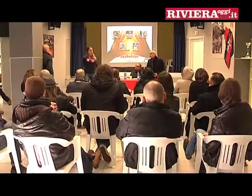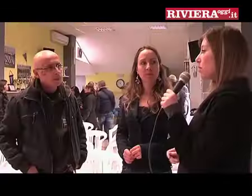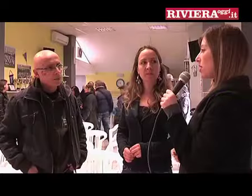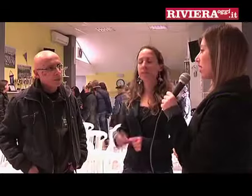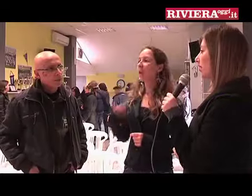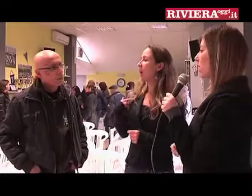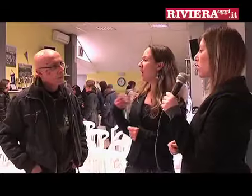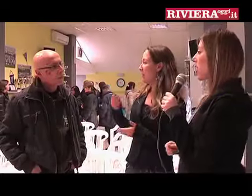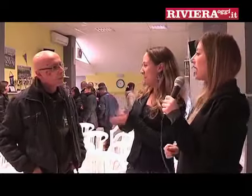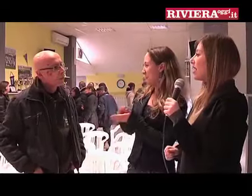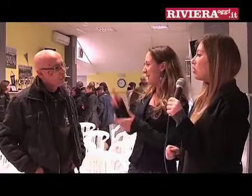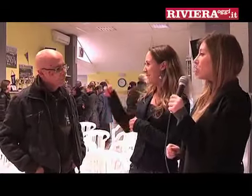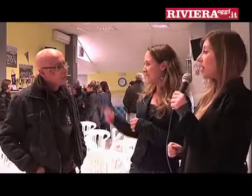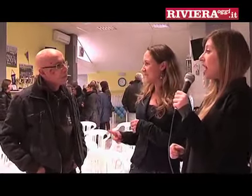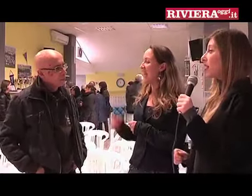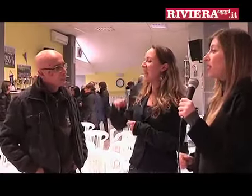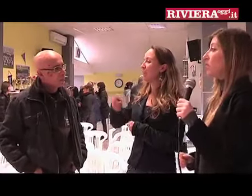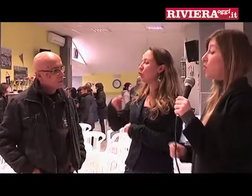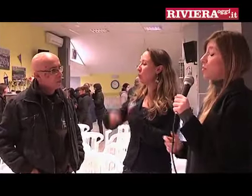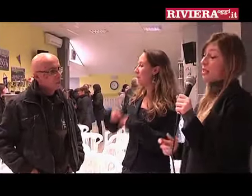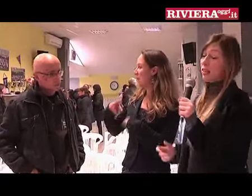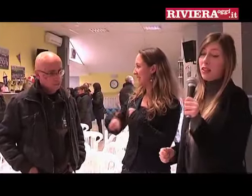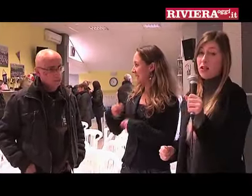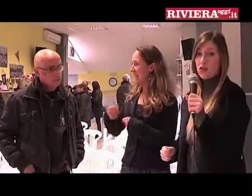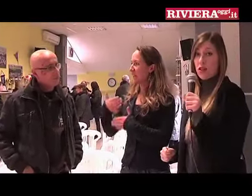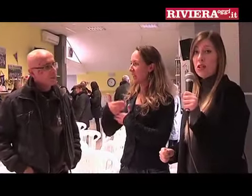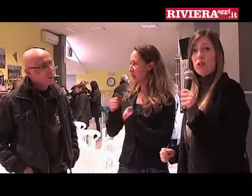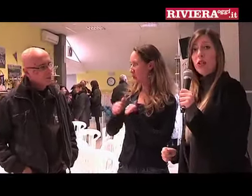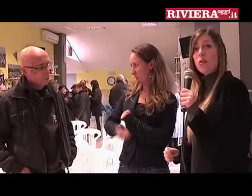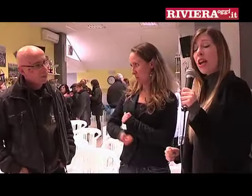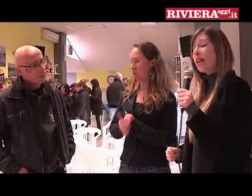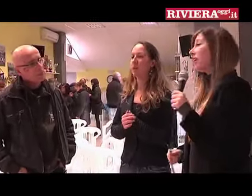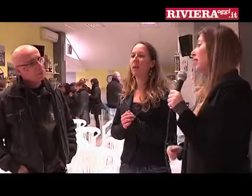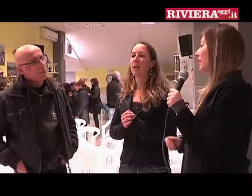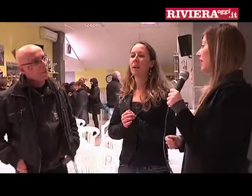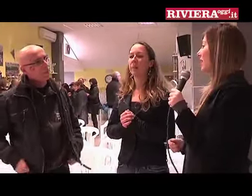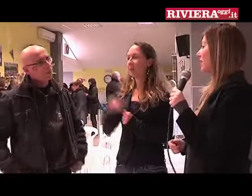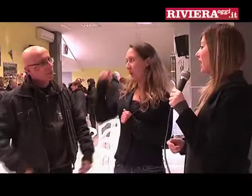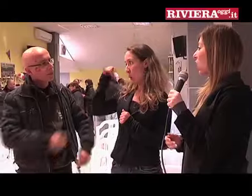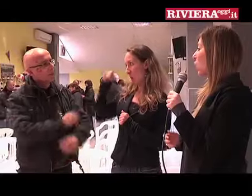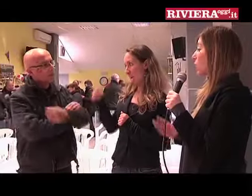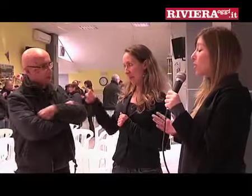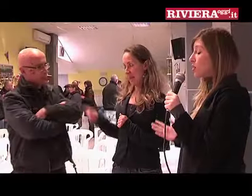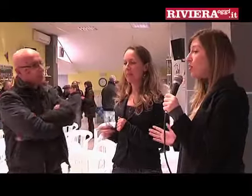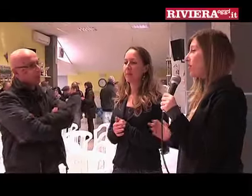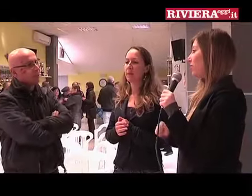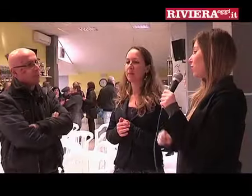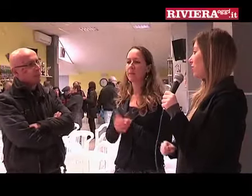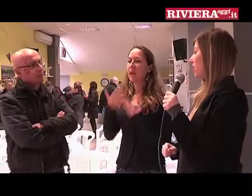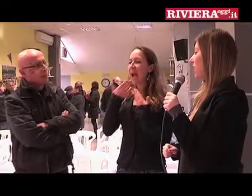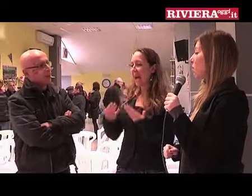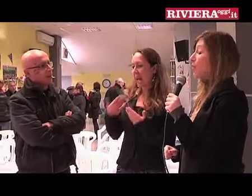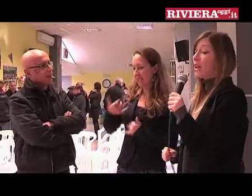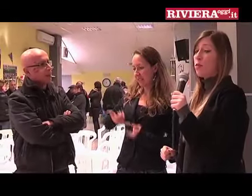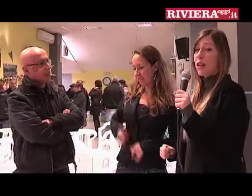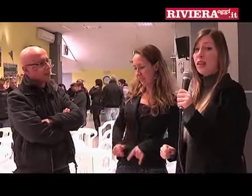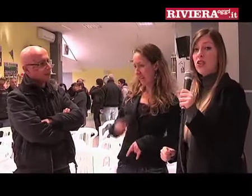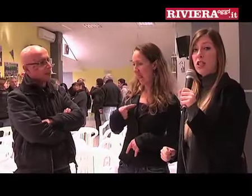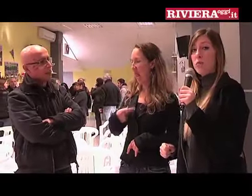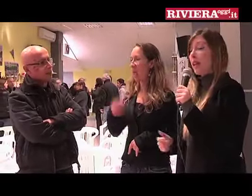troviamo con il Vice Presidente Gabriele Illuminati, Vice Presidente dell'Associazione Sorda Piciana. Grazie alla collaborazione di sua figlia